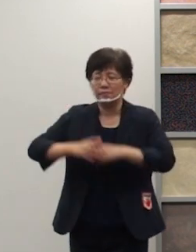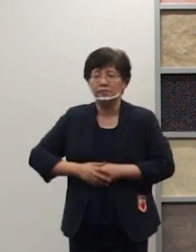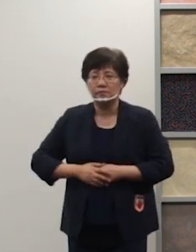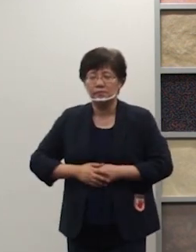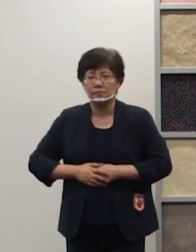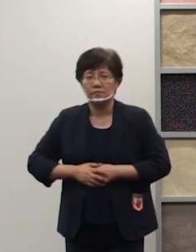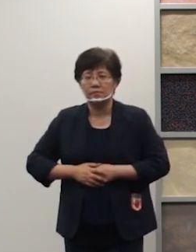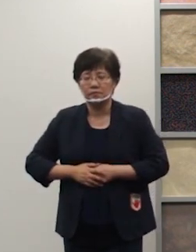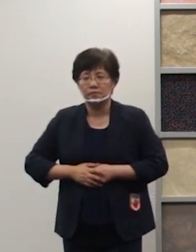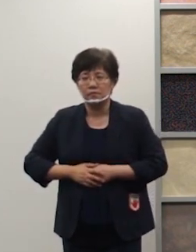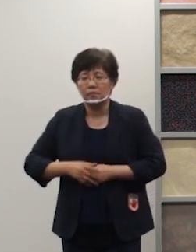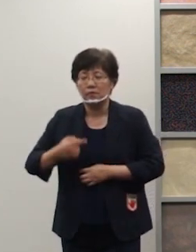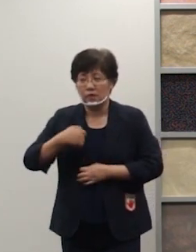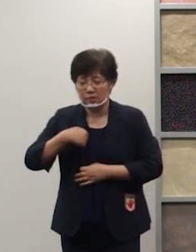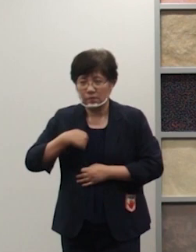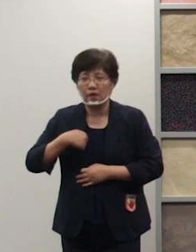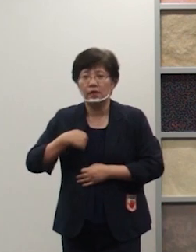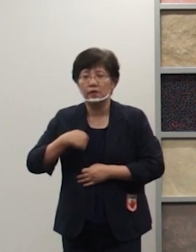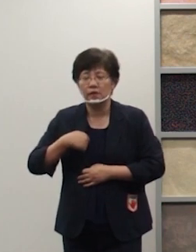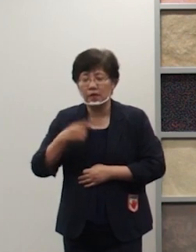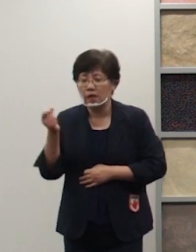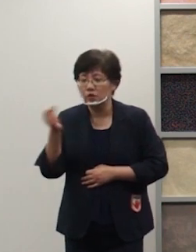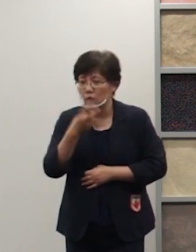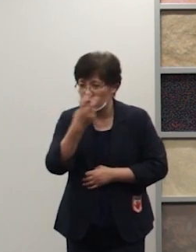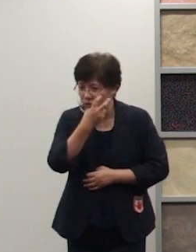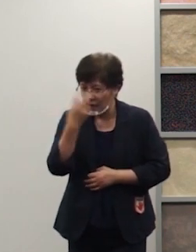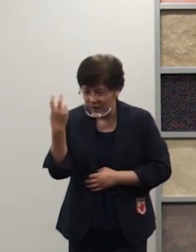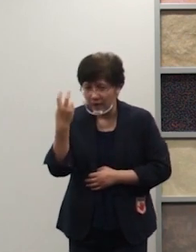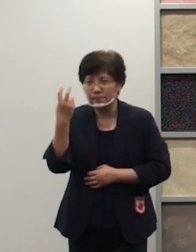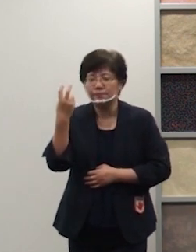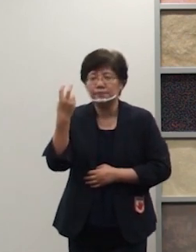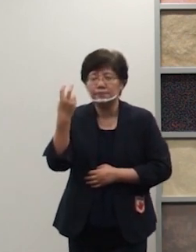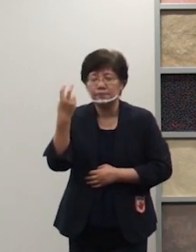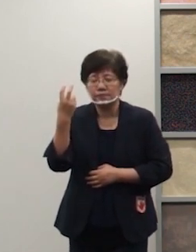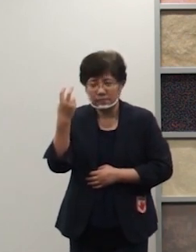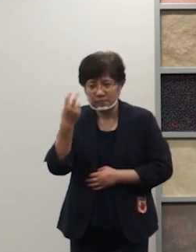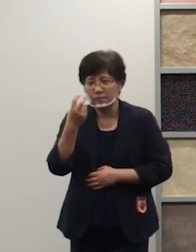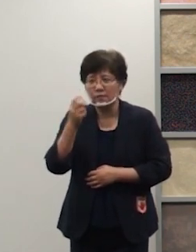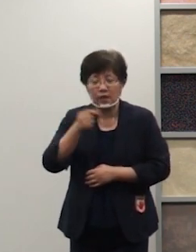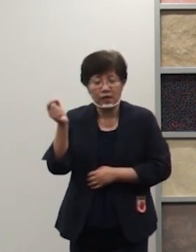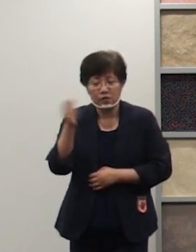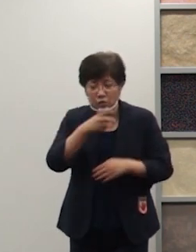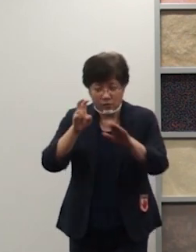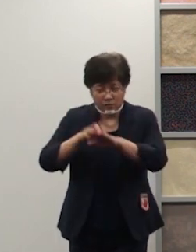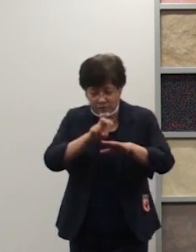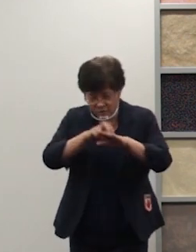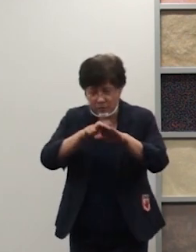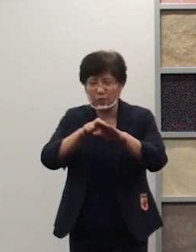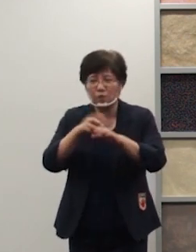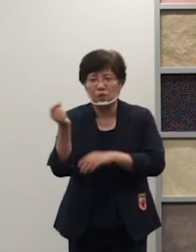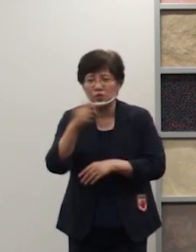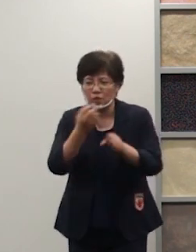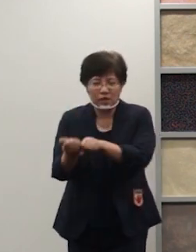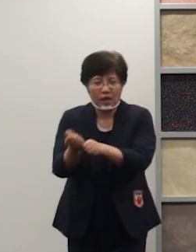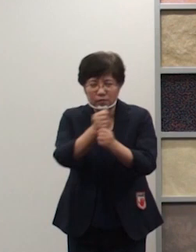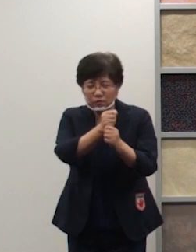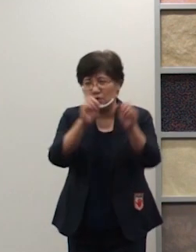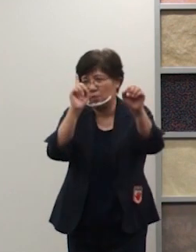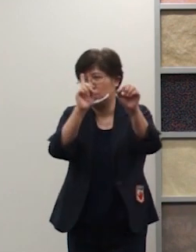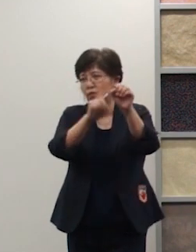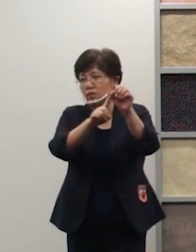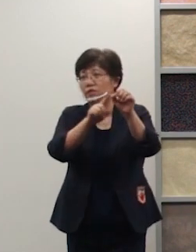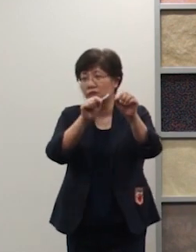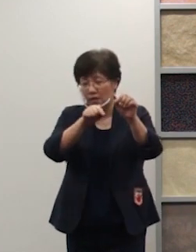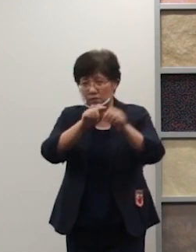味県勢としてですね、早期発見に基づく早期治療、早期回復というものを掲げておりますので、このココ